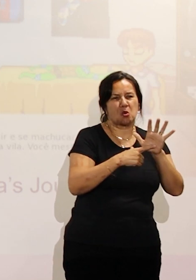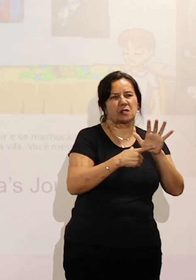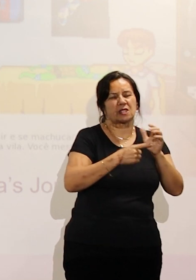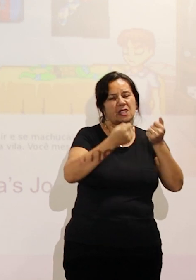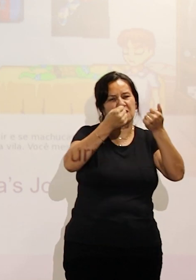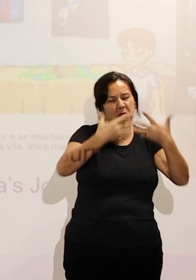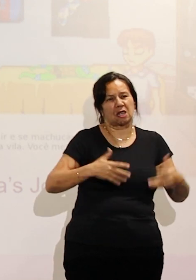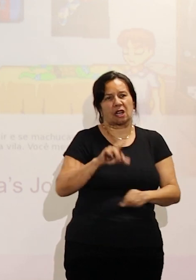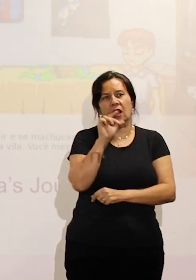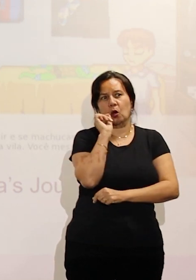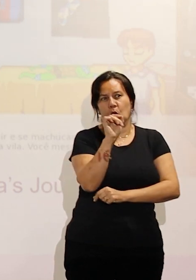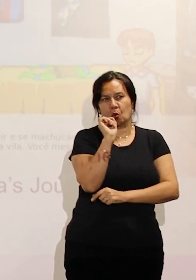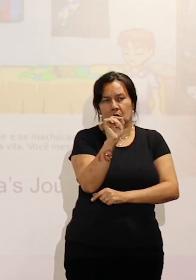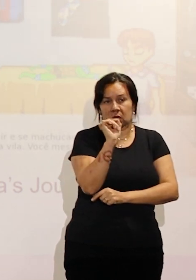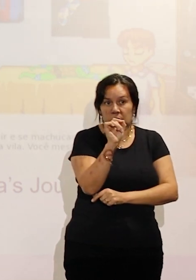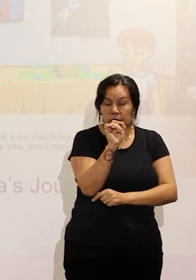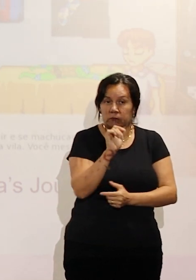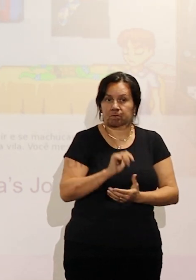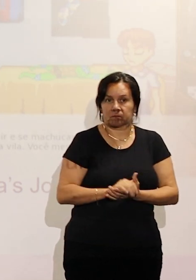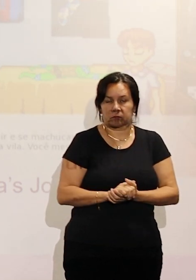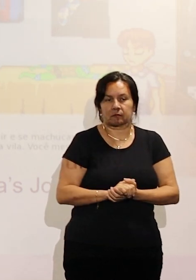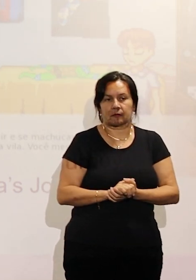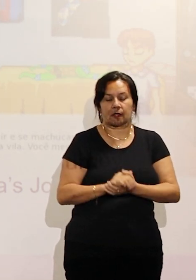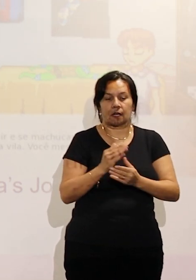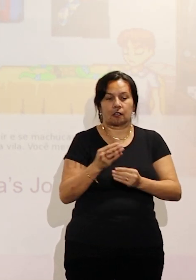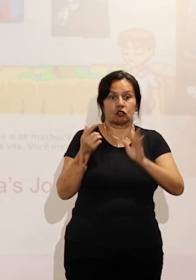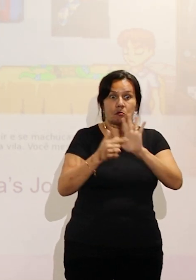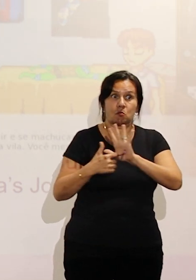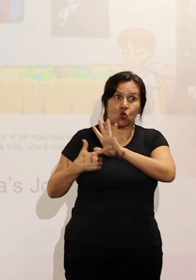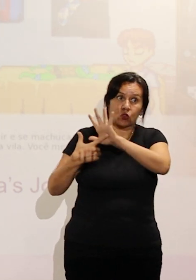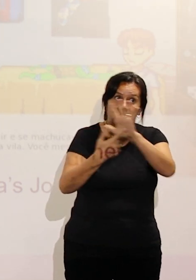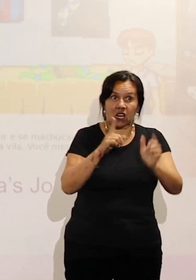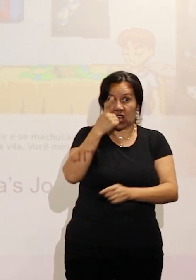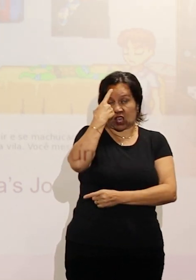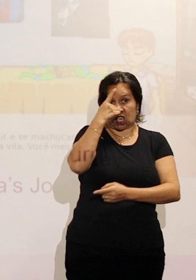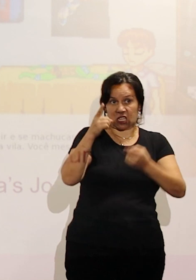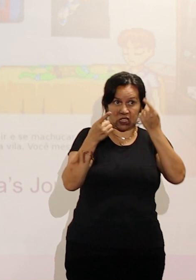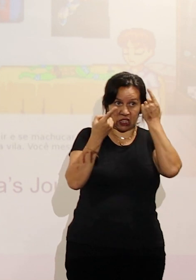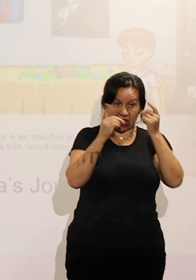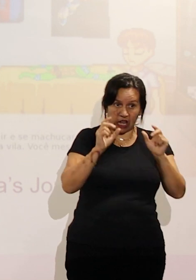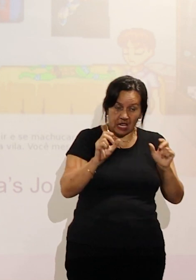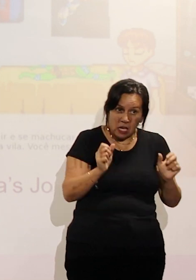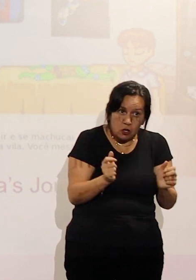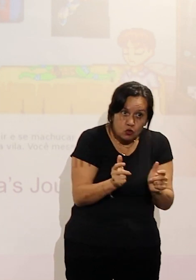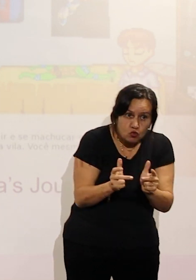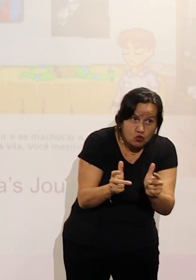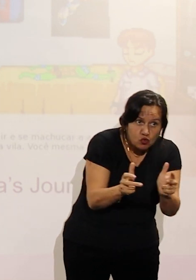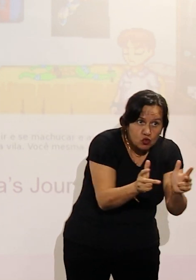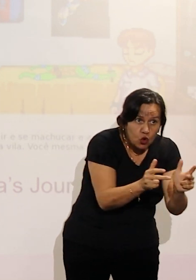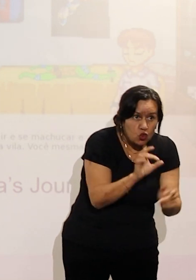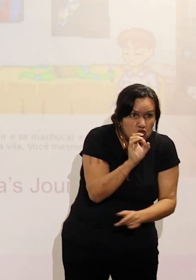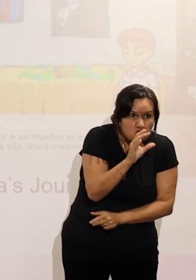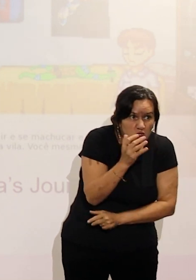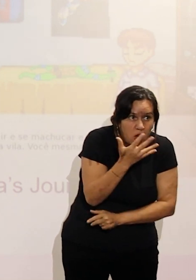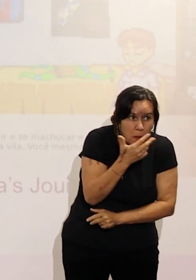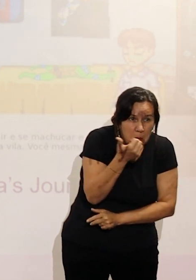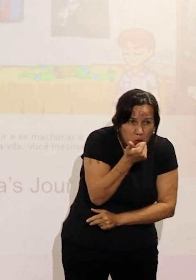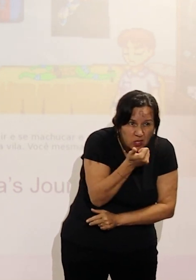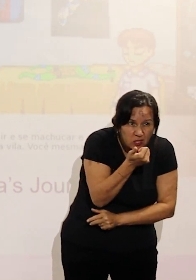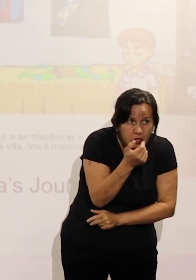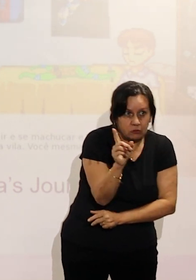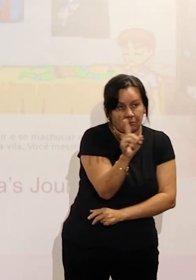bastante nessa questão de trazer essas ideias do jogo de uma forma que elas não só sejam bonitas e atraentes, mas